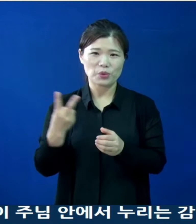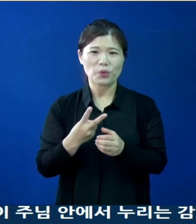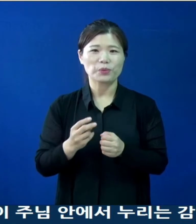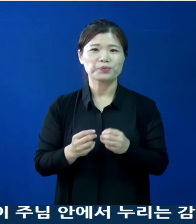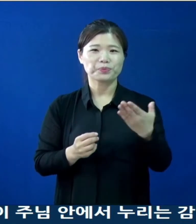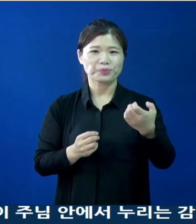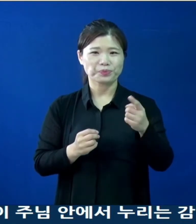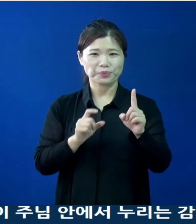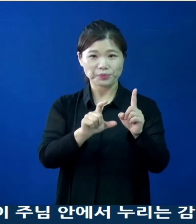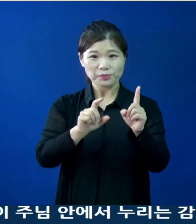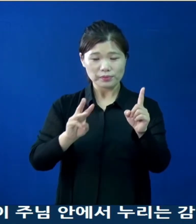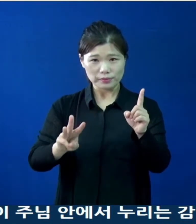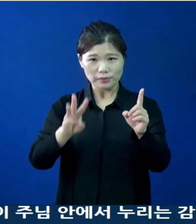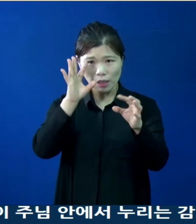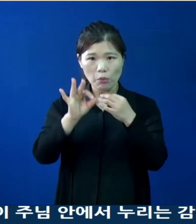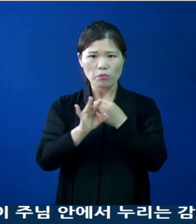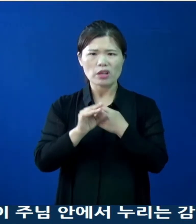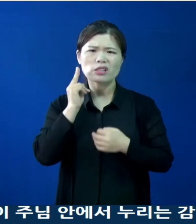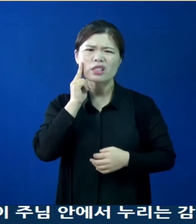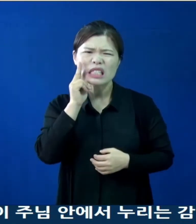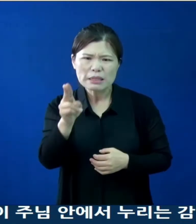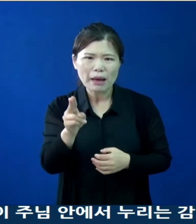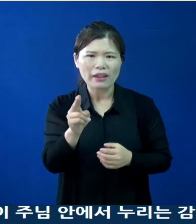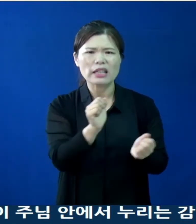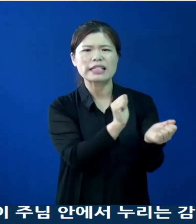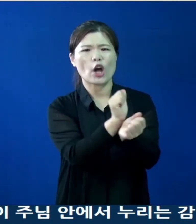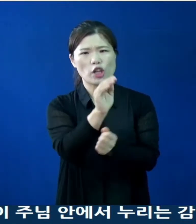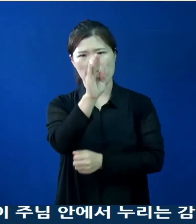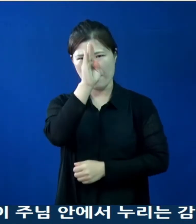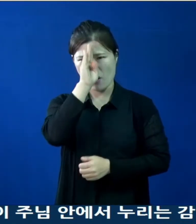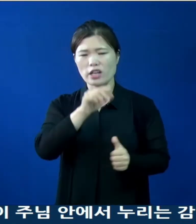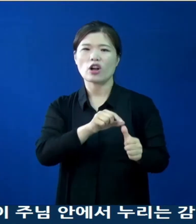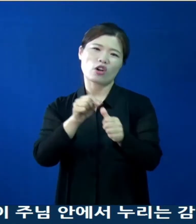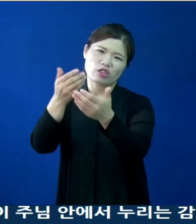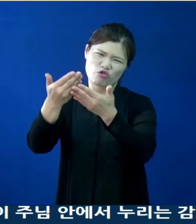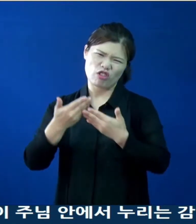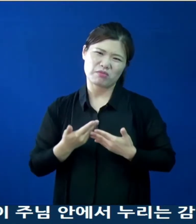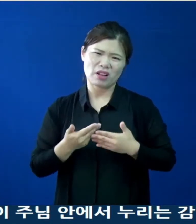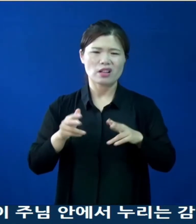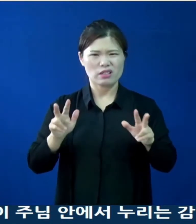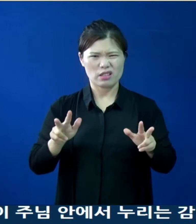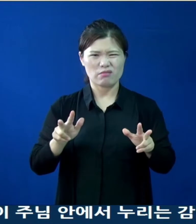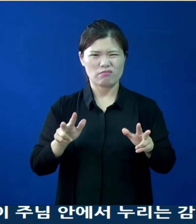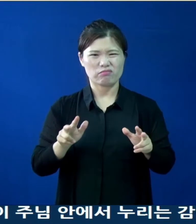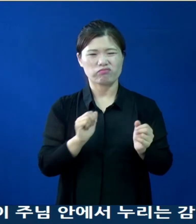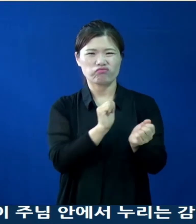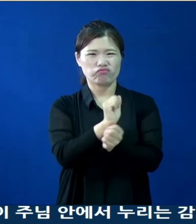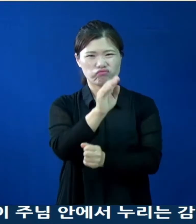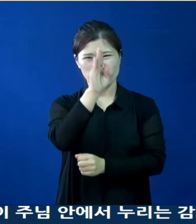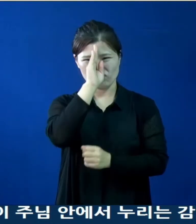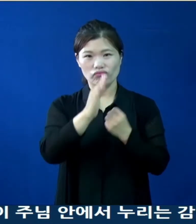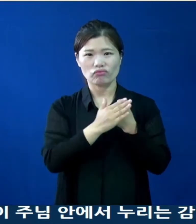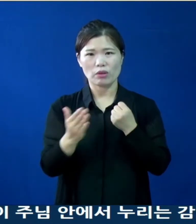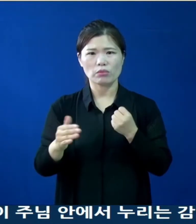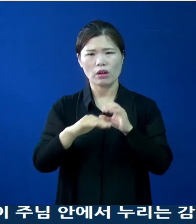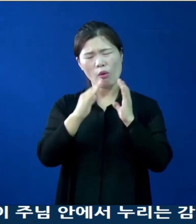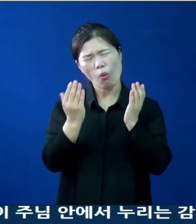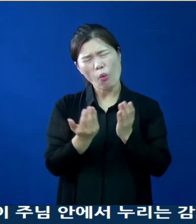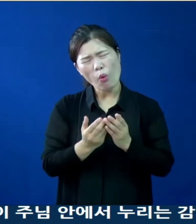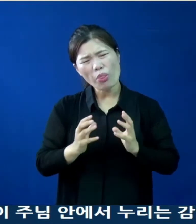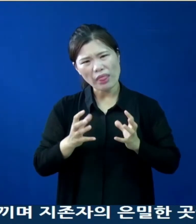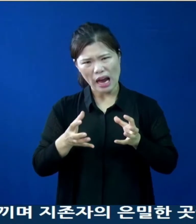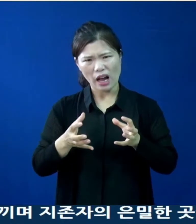이미지는 심한 전염병에서 건져질 것이요. 우리 지금 전염병 때문에 온 나라가,